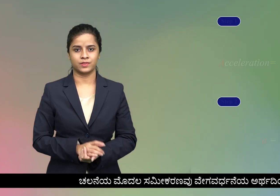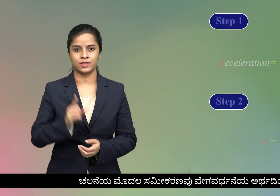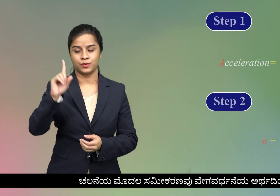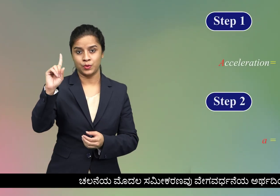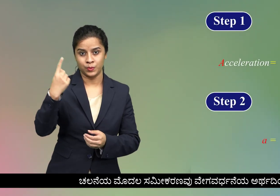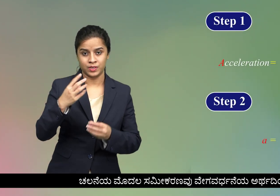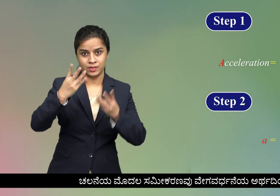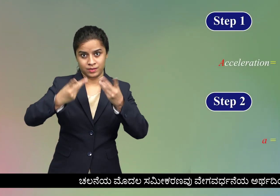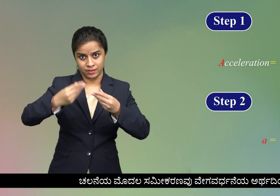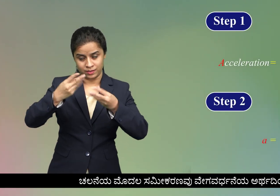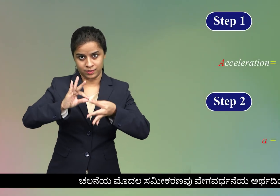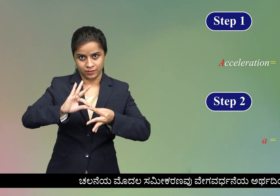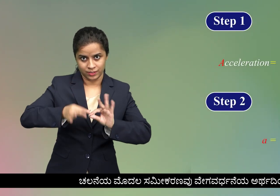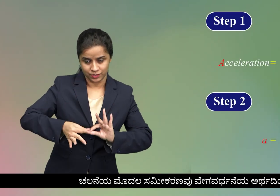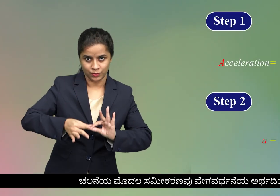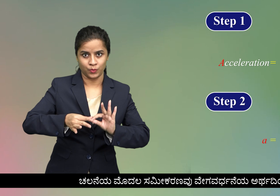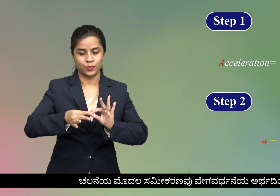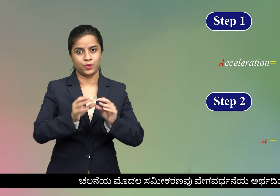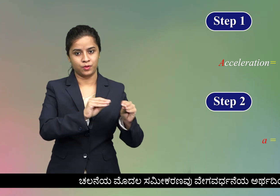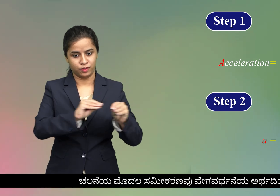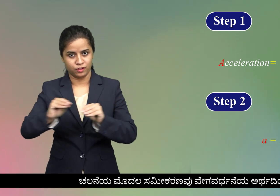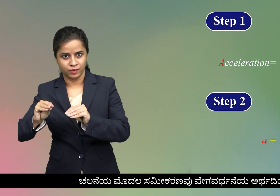ಚಲನೆಯ ಮೊದಲ ಸಮೀಕರಣವು ವೇಗವರ್ಧನೆಯ ಅರ್ಥದಿಂದ ಬಂದಿದೆ.